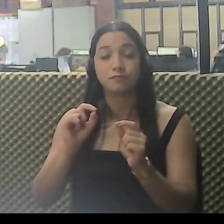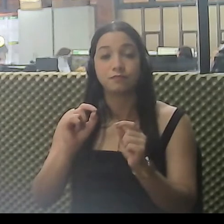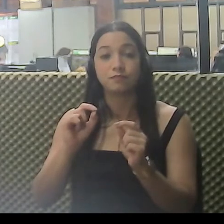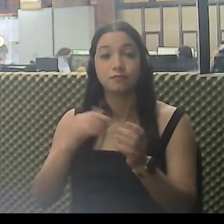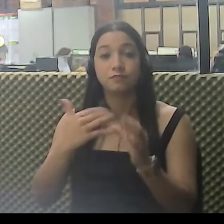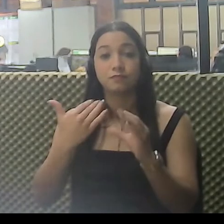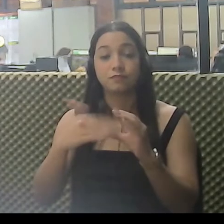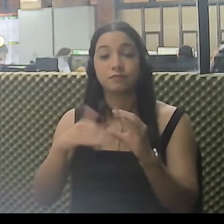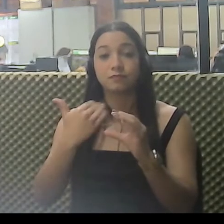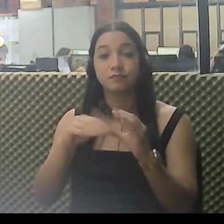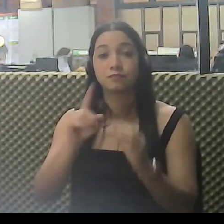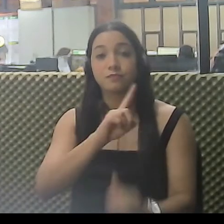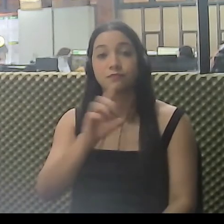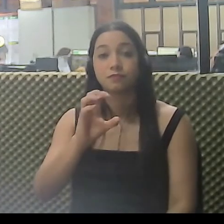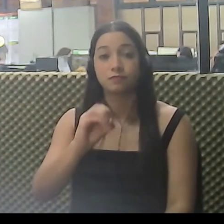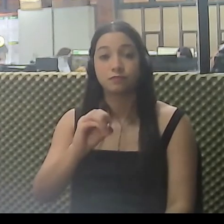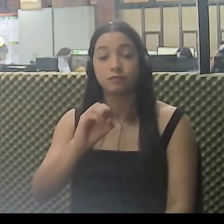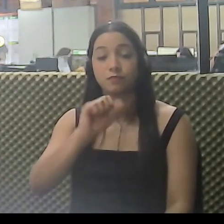via e-mail